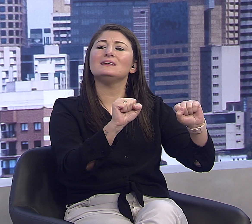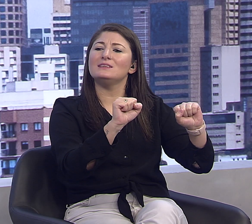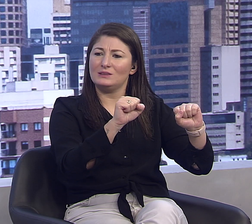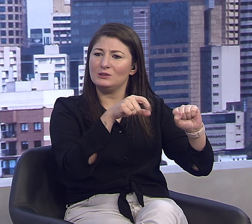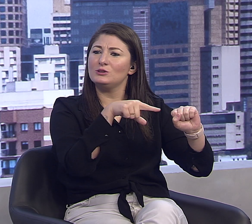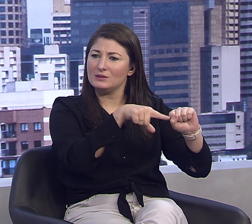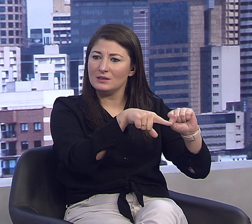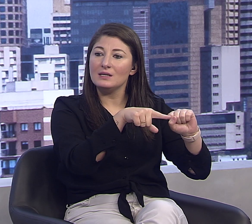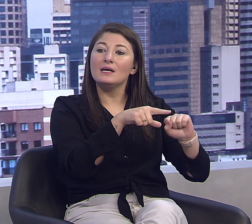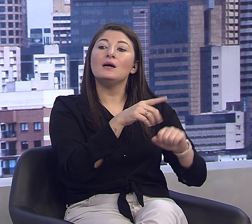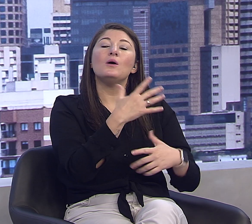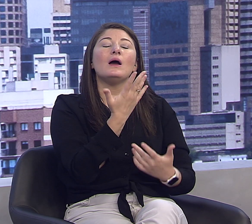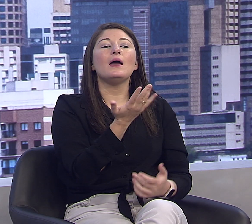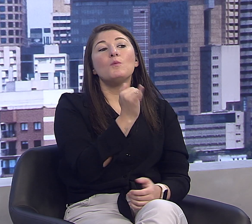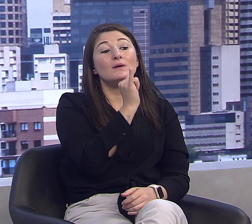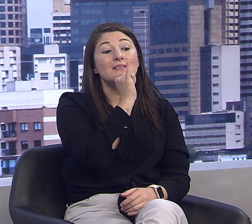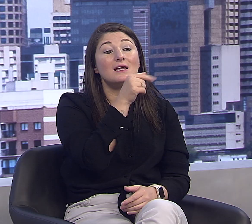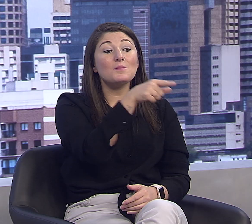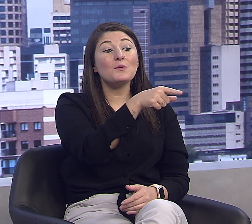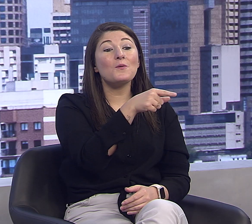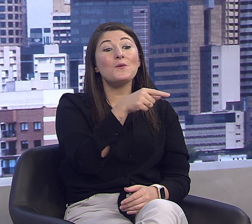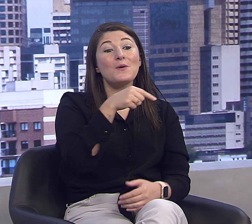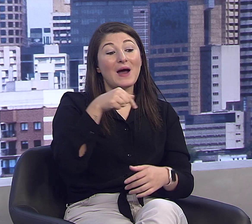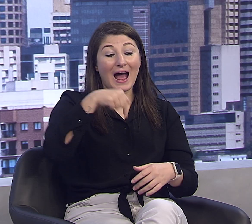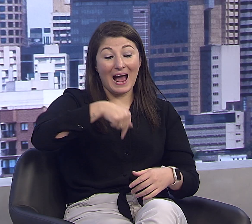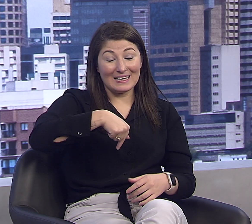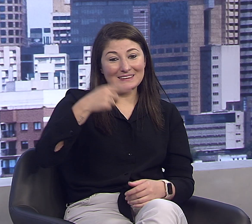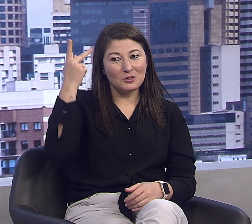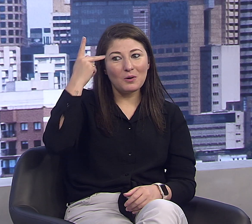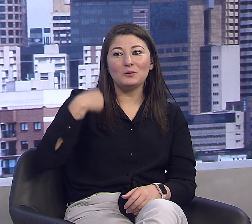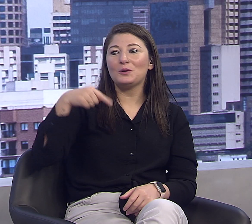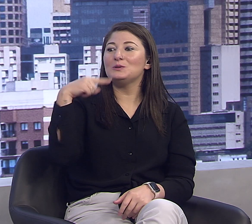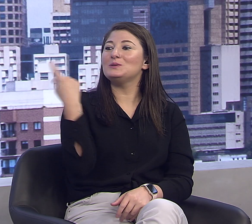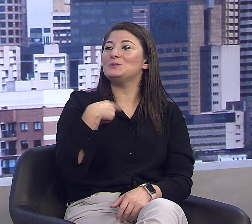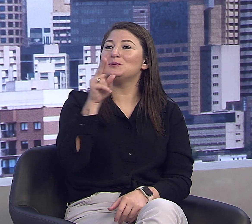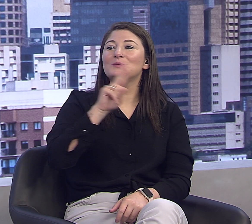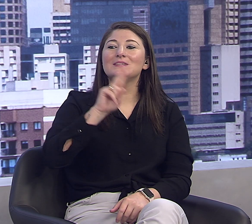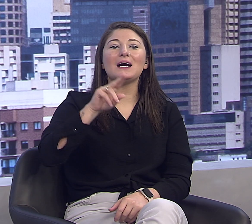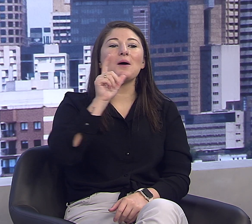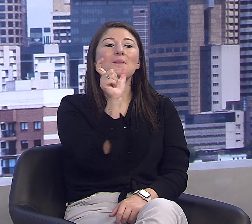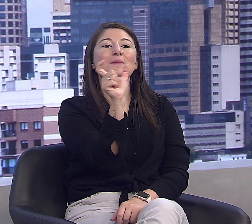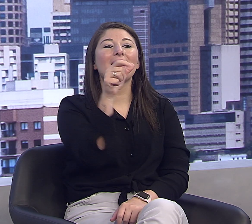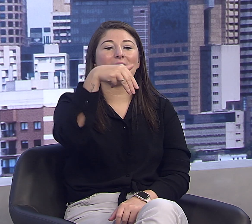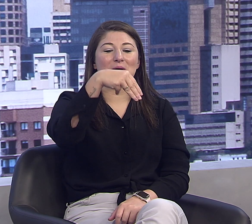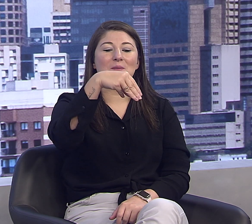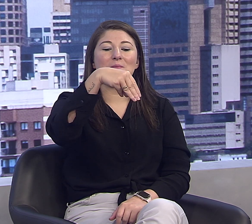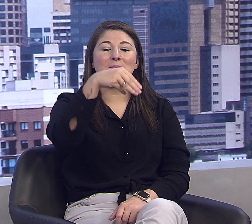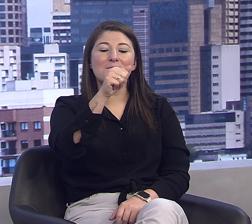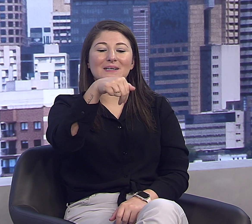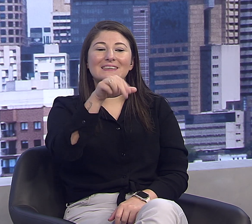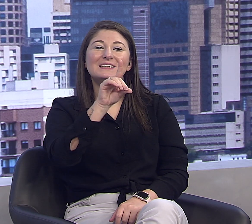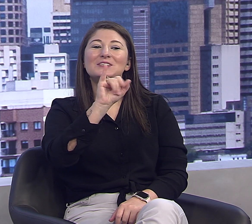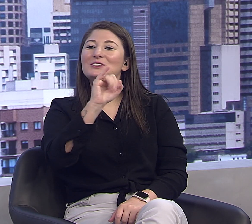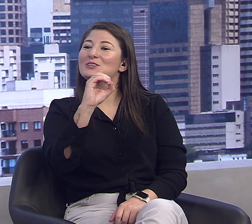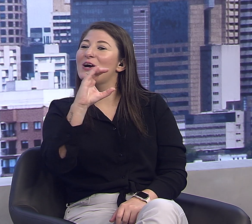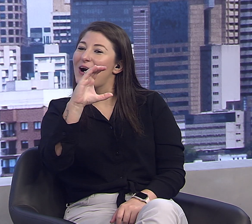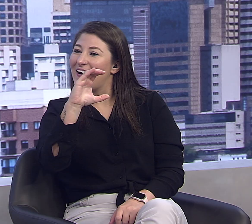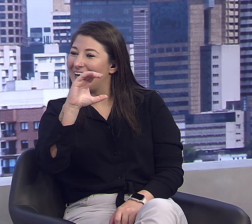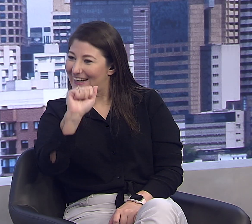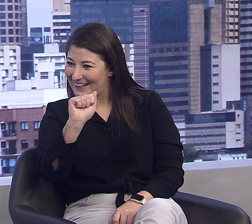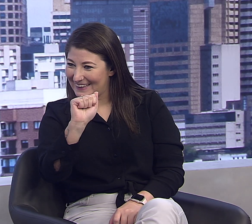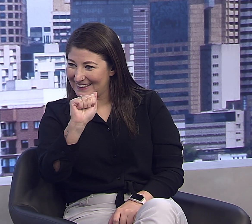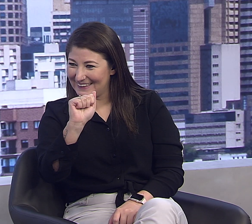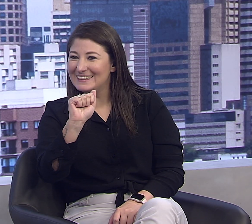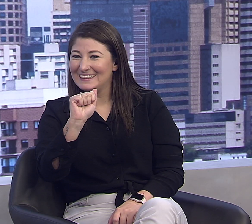variação linguística. Por exemplo, aqui em São Paulo, a gente usa